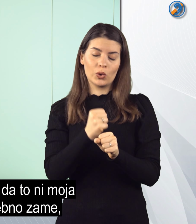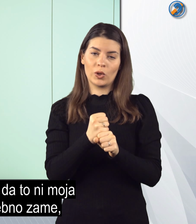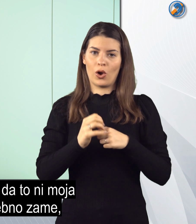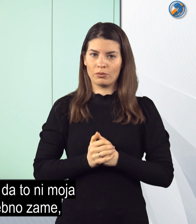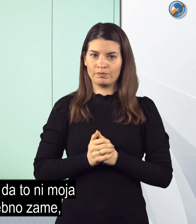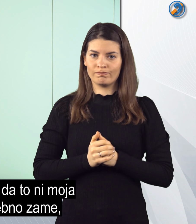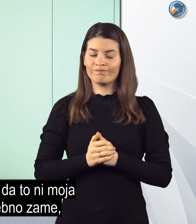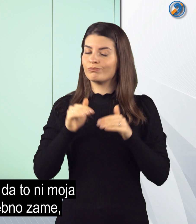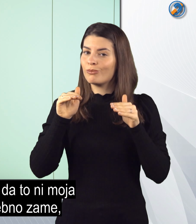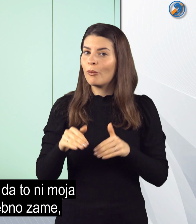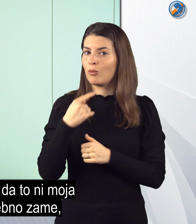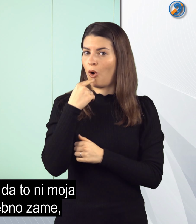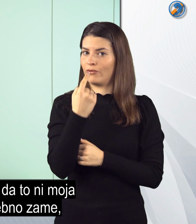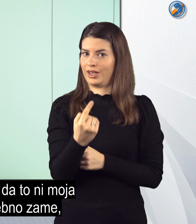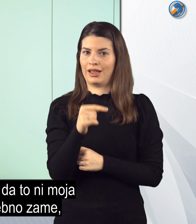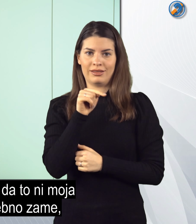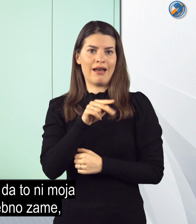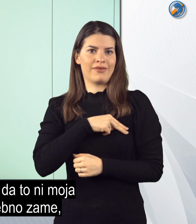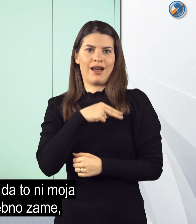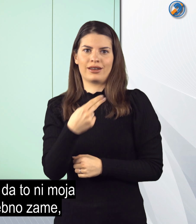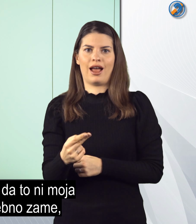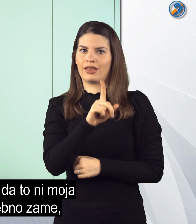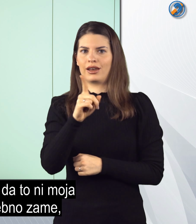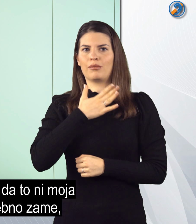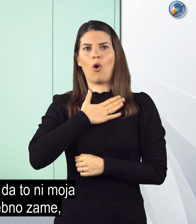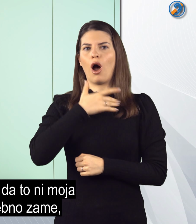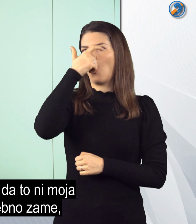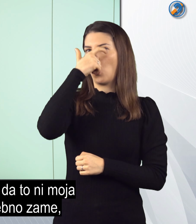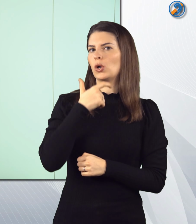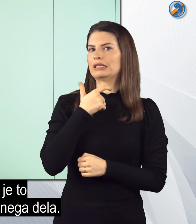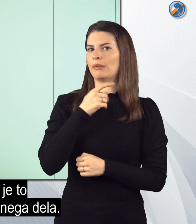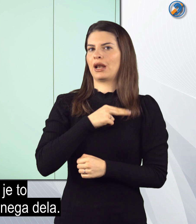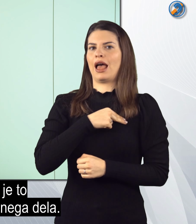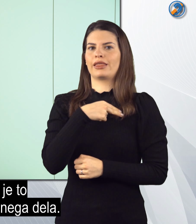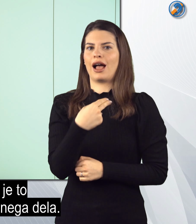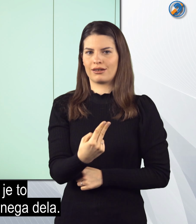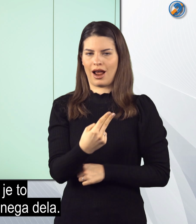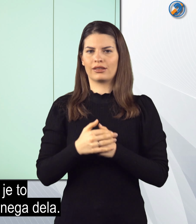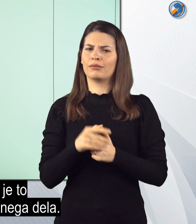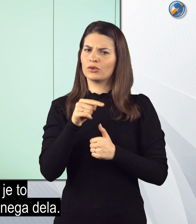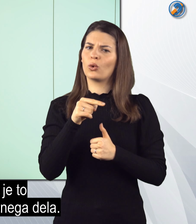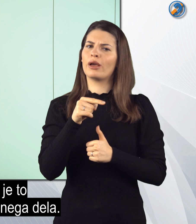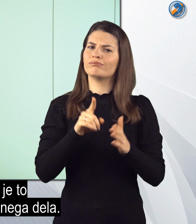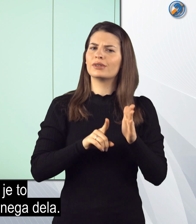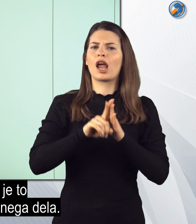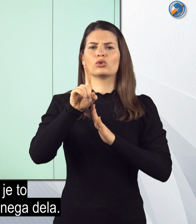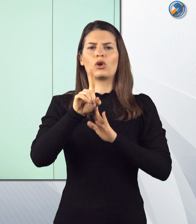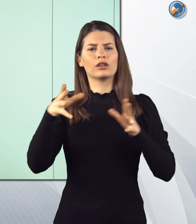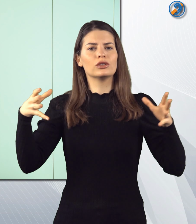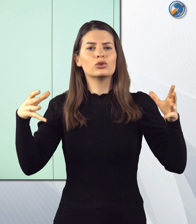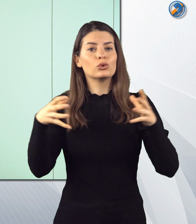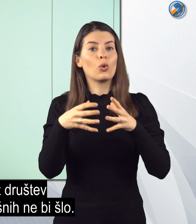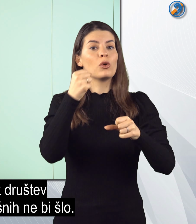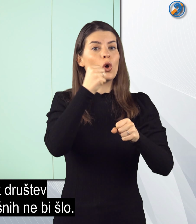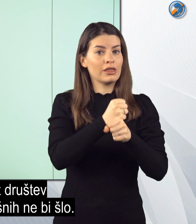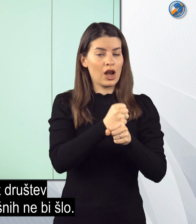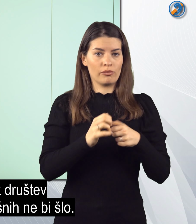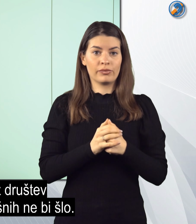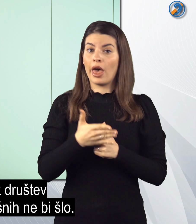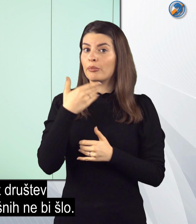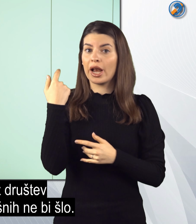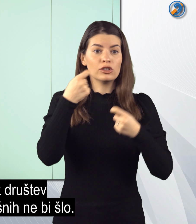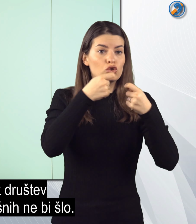Moram pa reči, da to ni moja nagrada osebna zame, ampak je to rezultat nekega skupnega dela. Tukaj